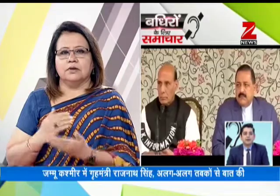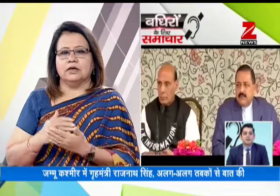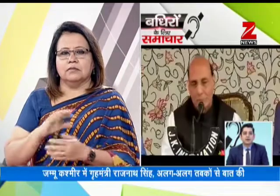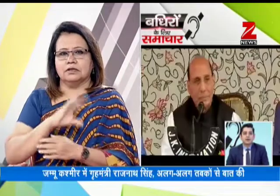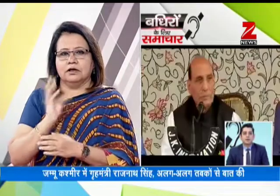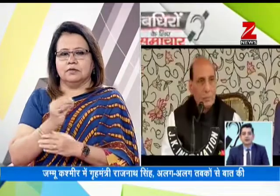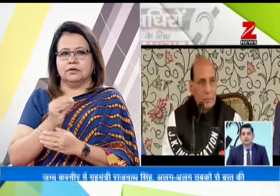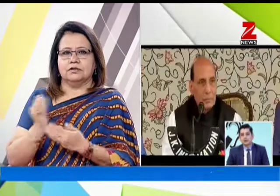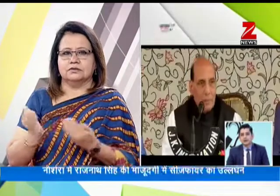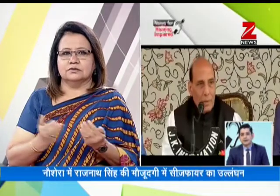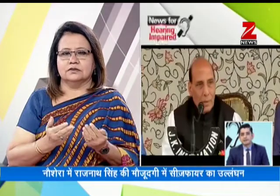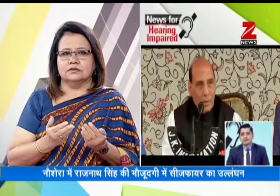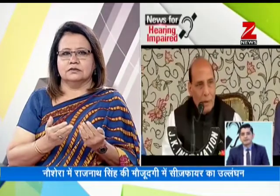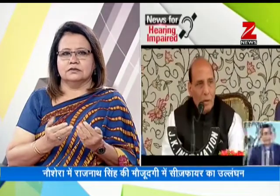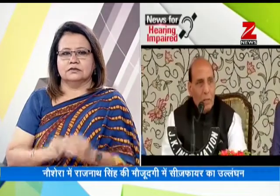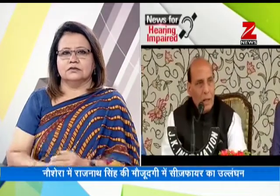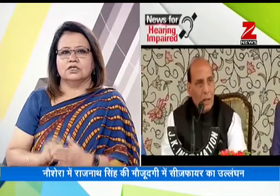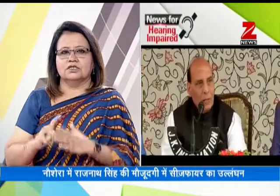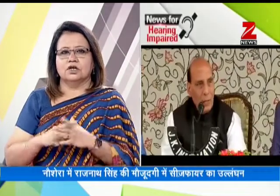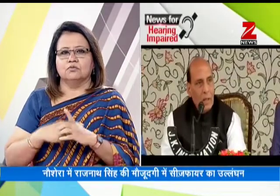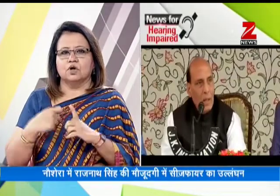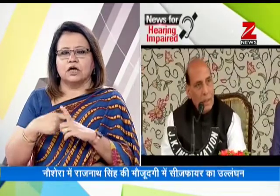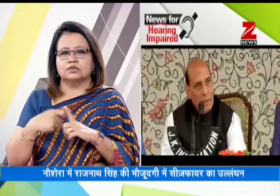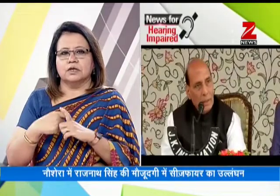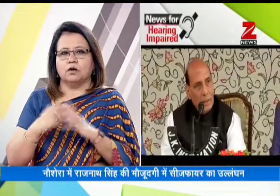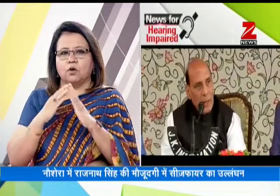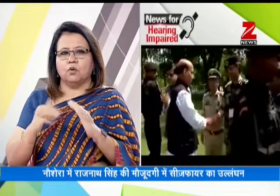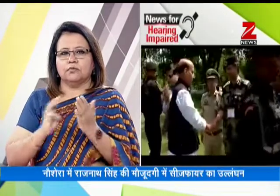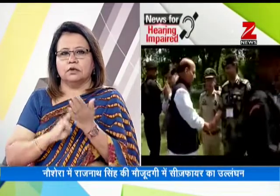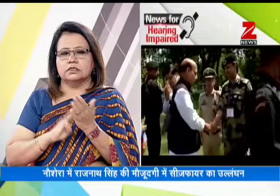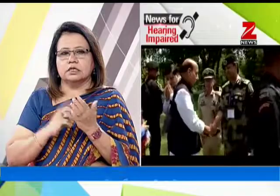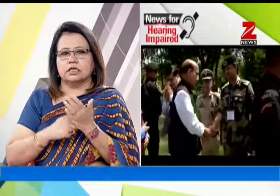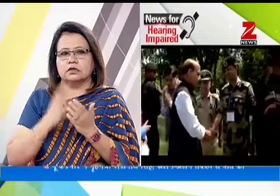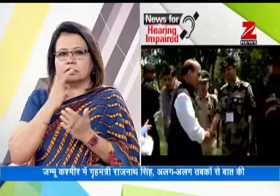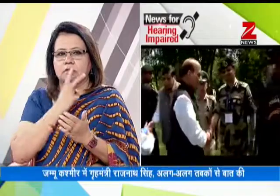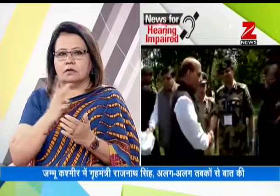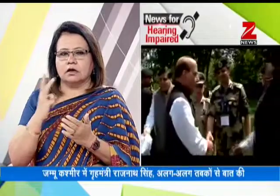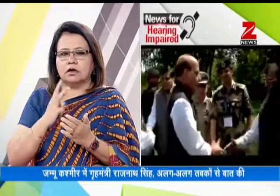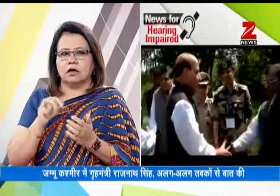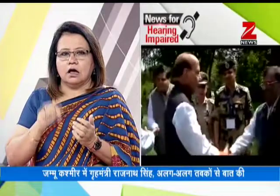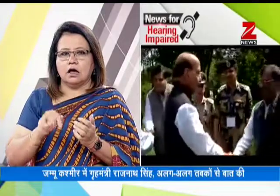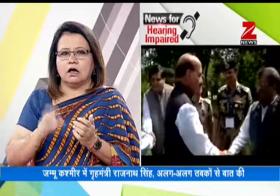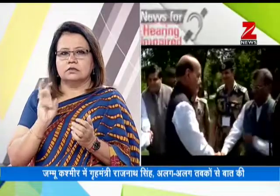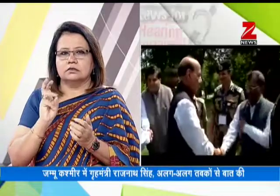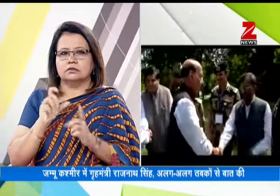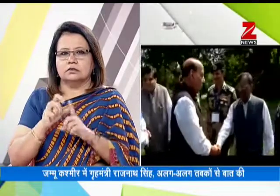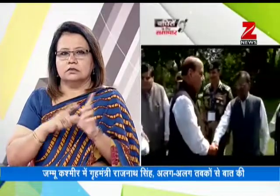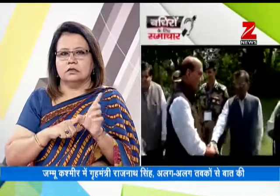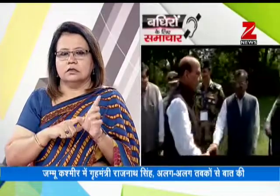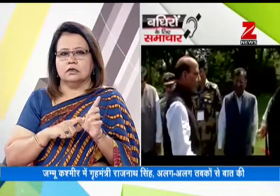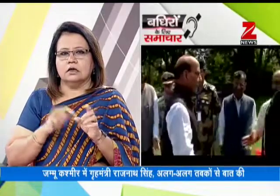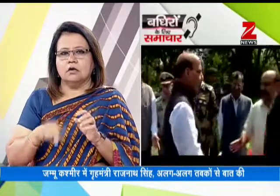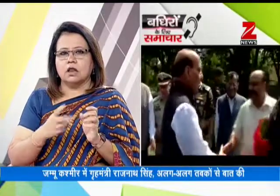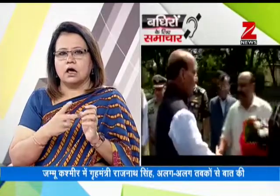ब्रेक के बाद एक बार फिर आपका स्वागत है। जम्मू कश्मीर में गृहमंत्री राजनाथ सिंह के दौरे का आज तीसरा दिन